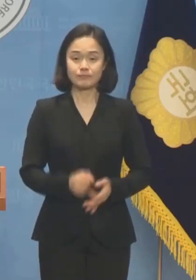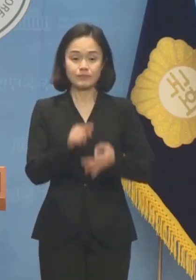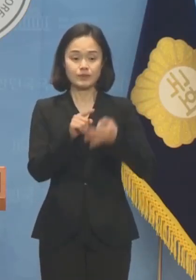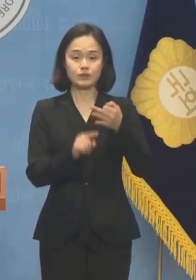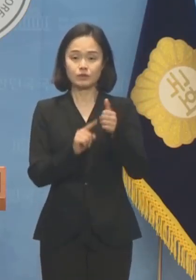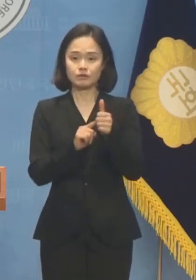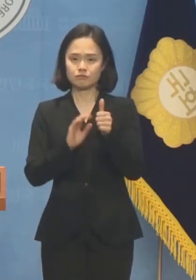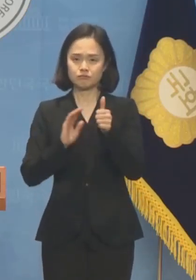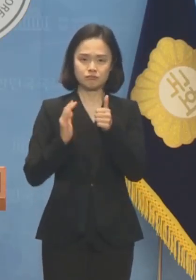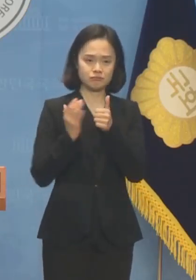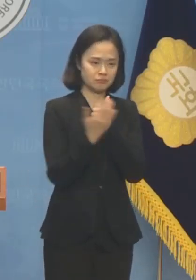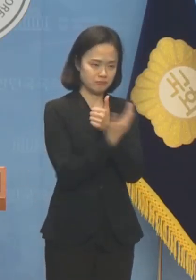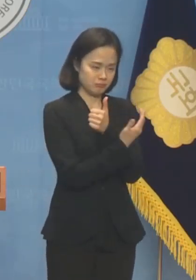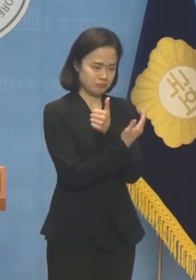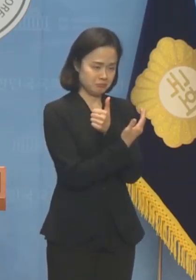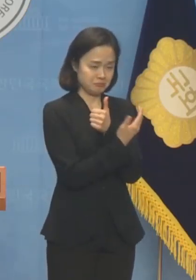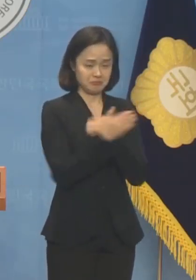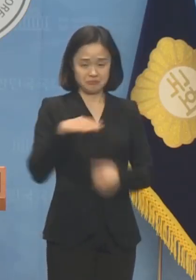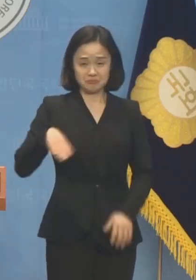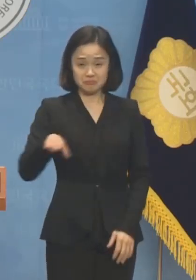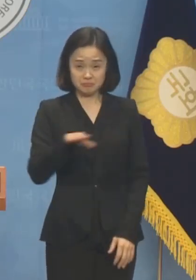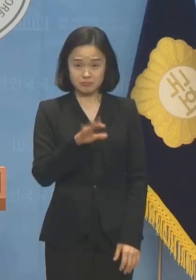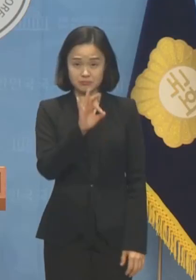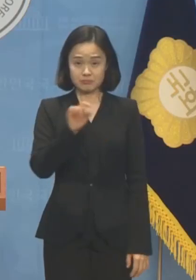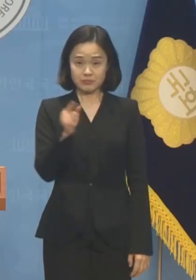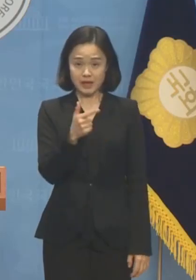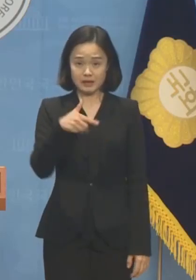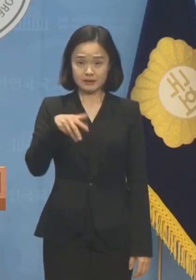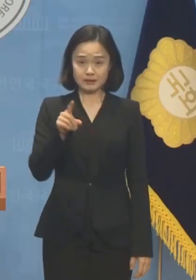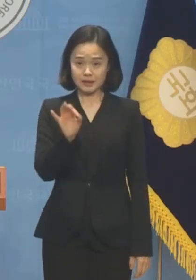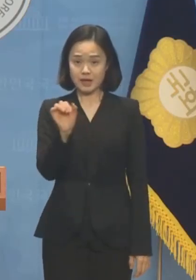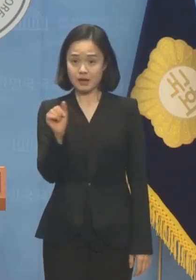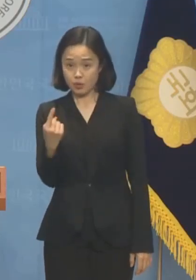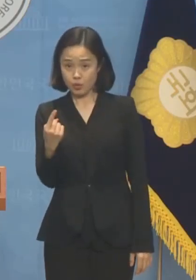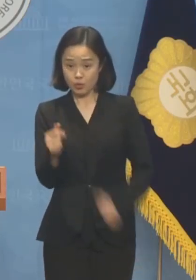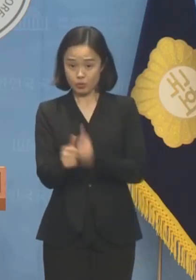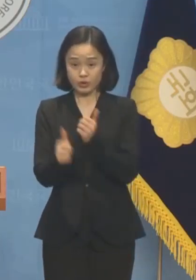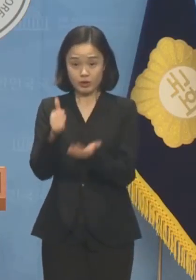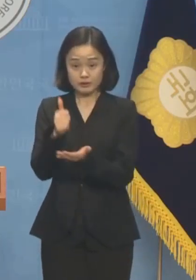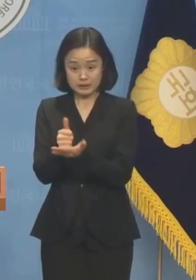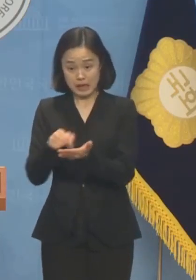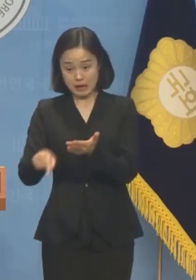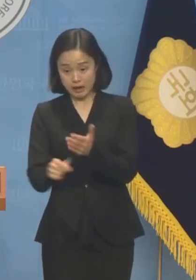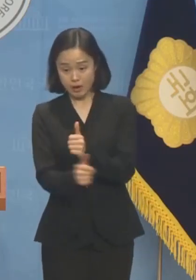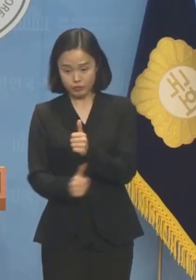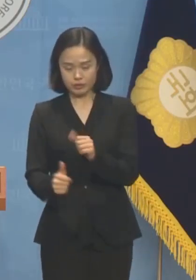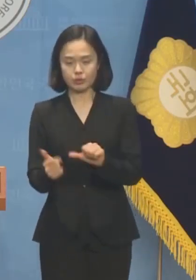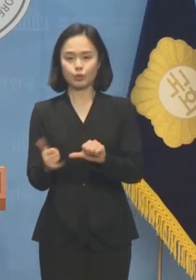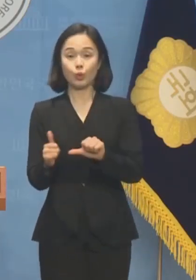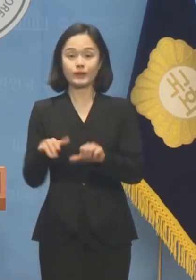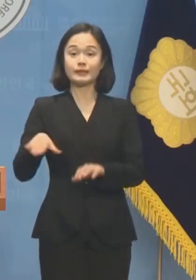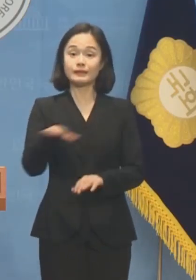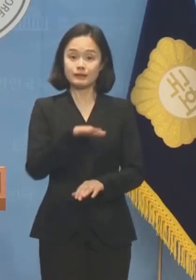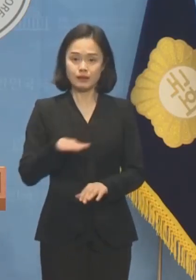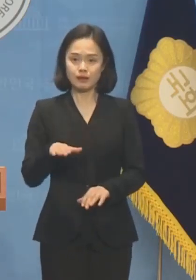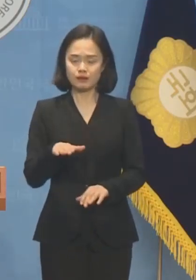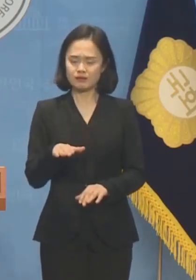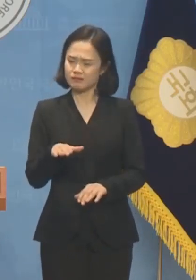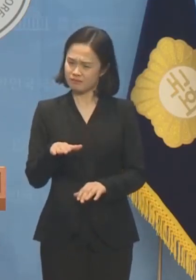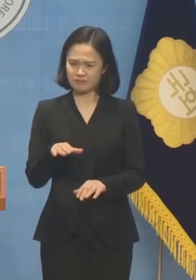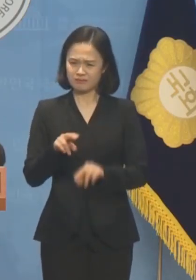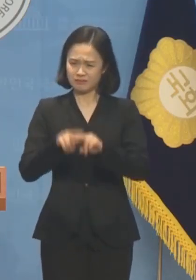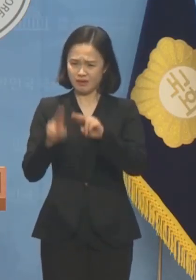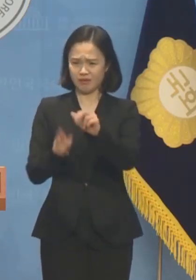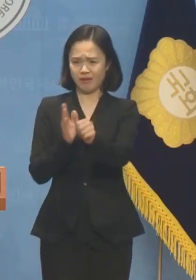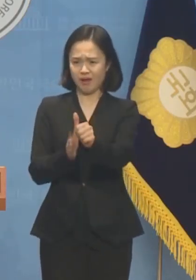윤석열 지킴이로 나선 안창호 위원장과 5인의 위원들, 사퇴부터 하고 수사 받으십시오.